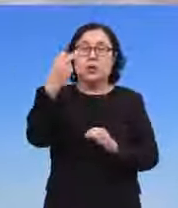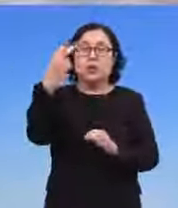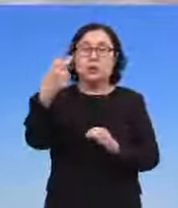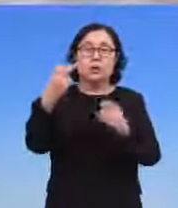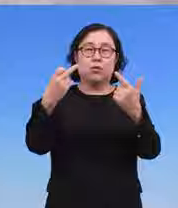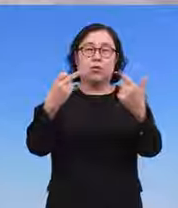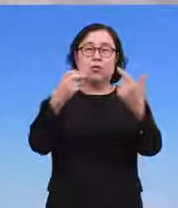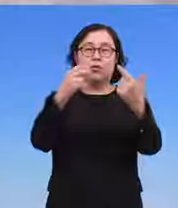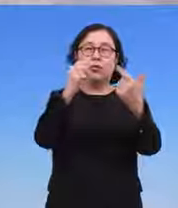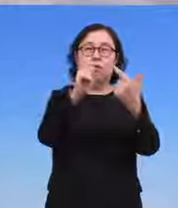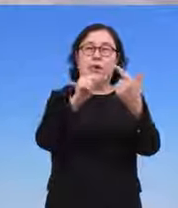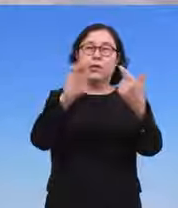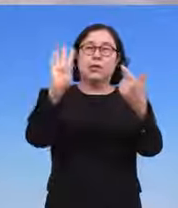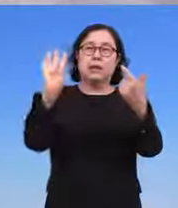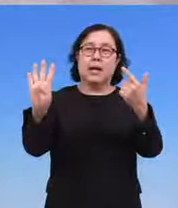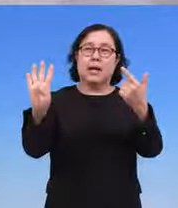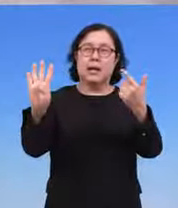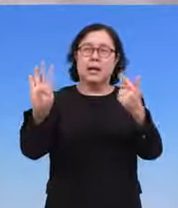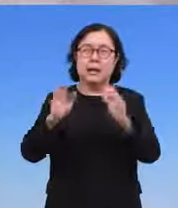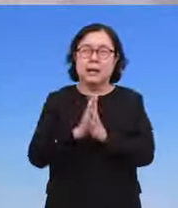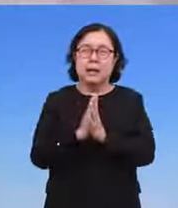2012년 6월 4일 새벽이에요.